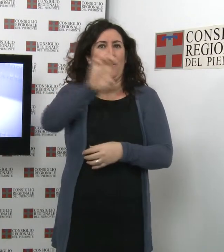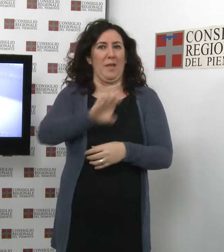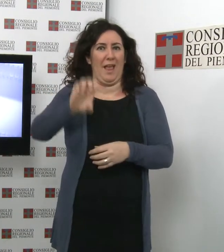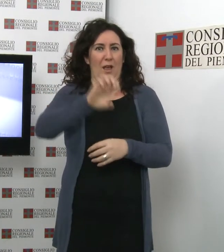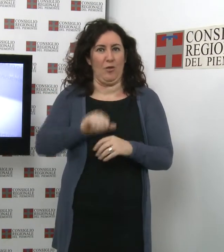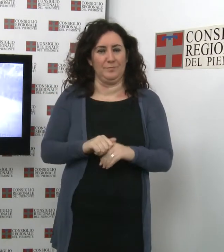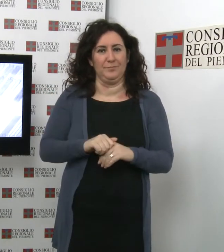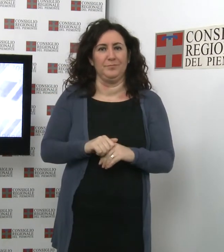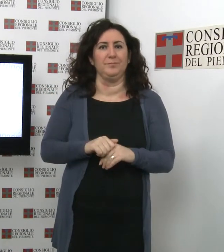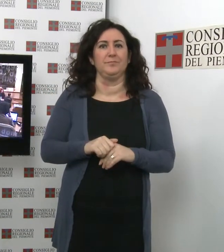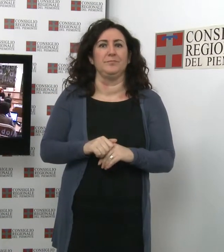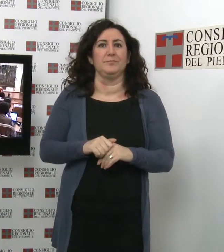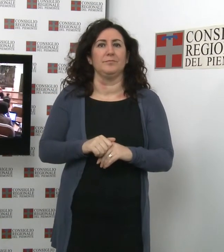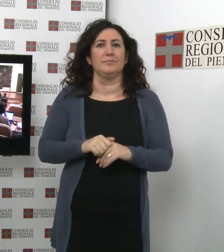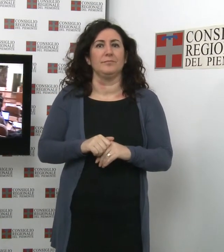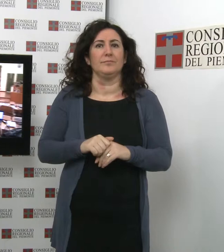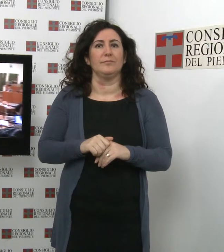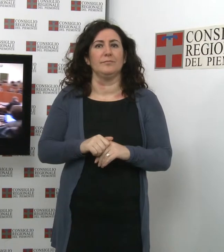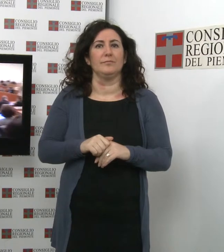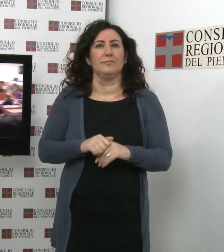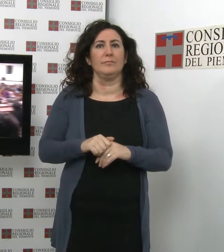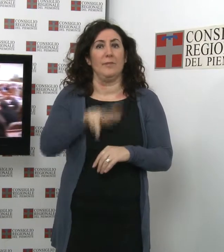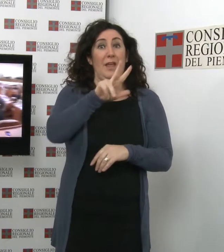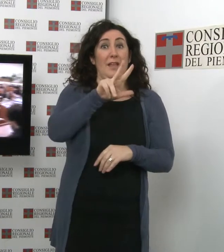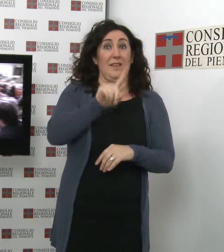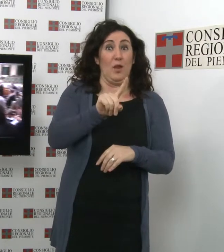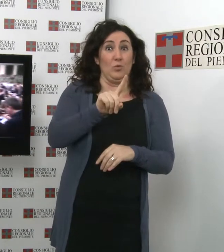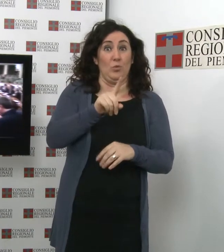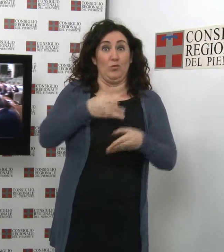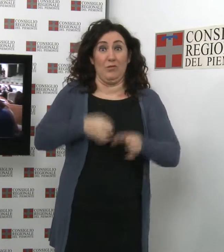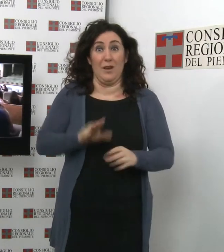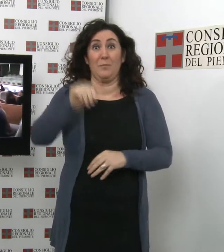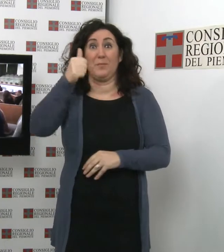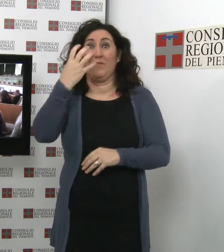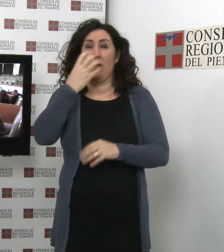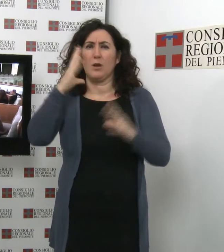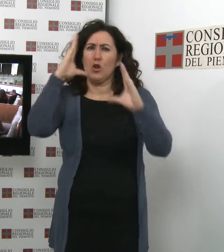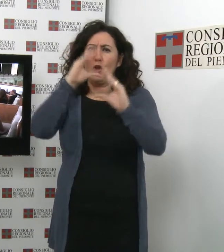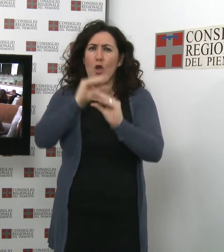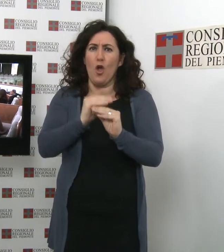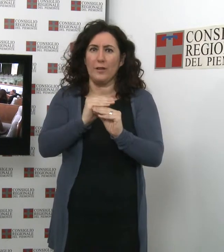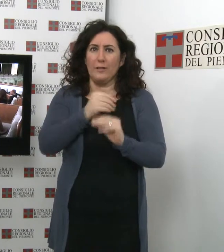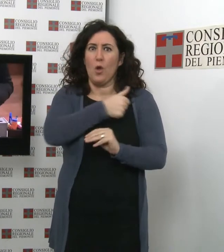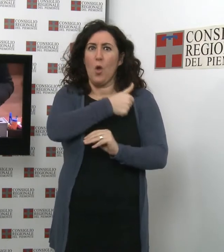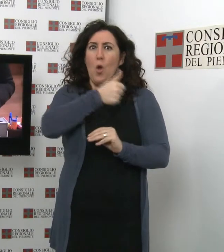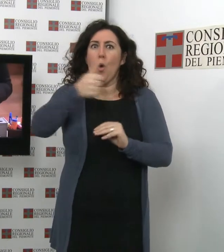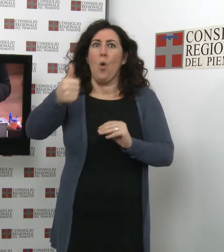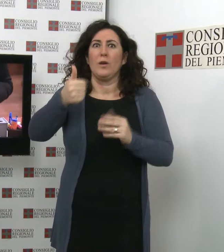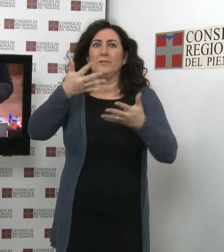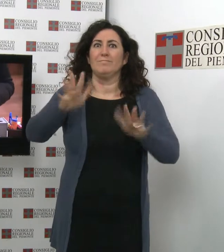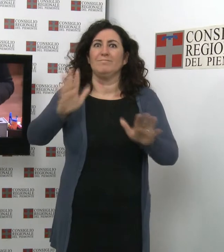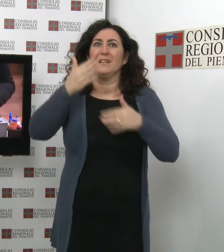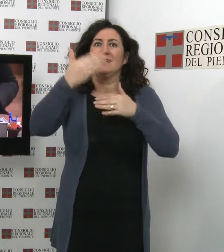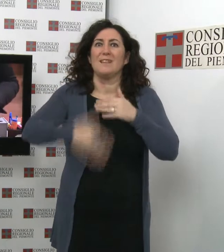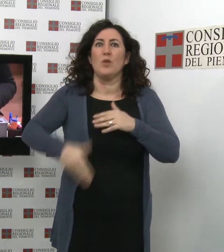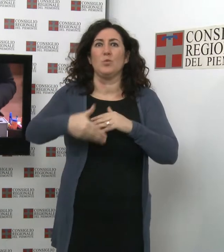In primo piano. Nella notte tra il 31 gennaio e 1 febbraio, alla scadenza dell'esercizio provvisorio, con 25